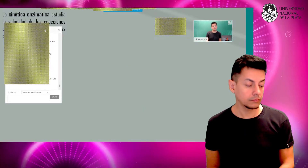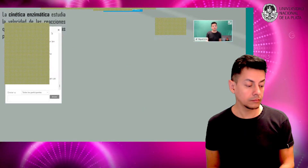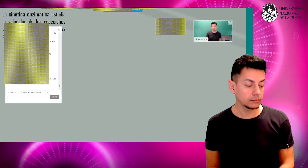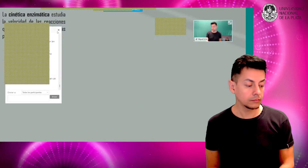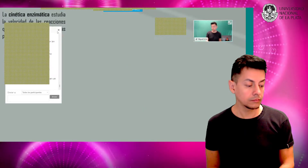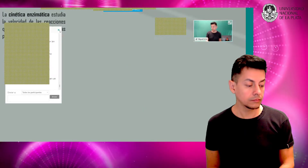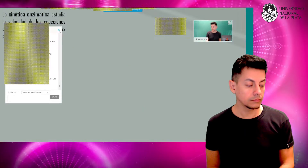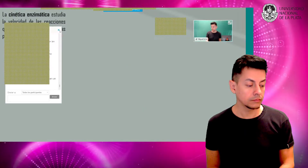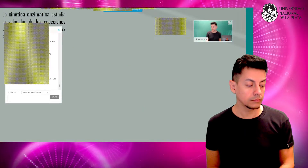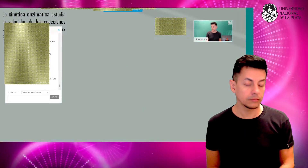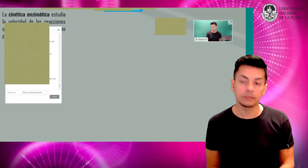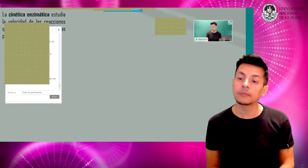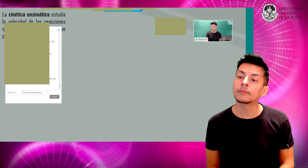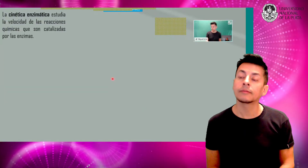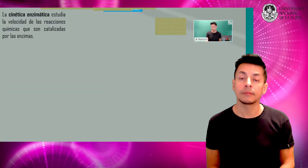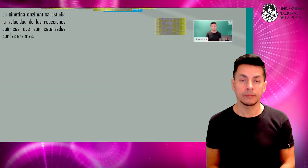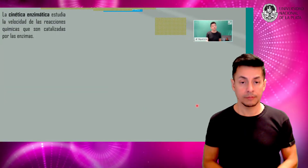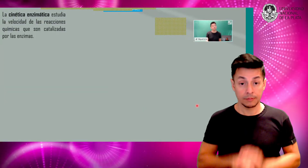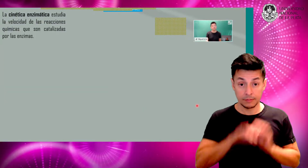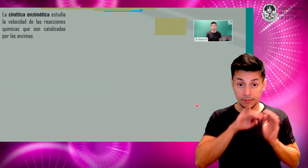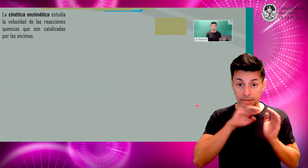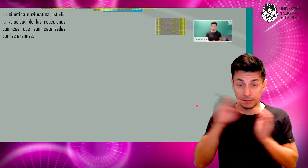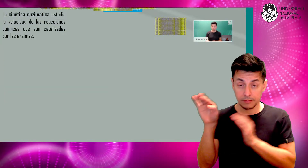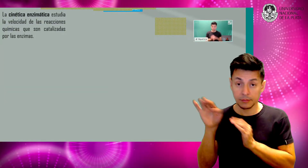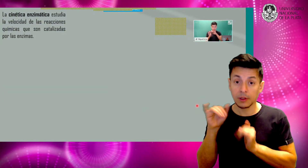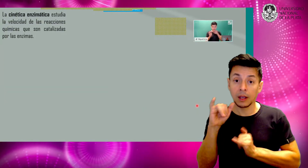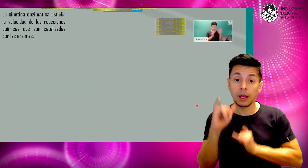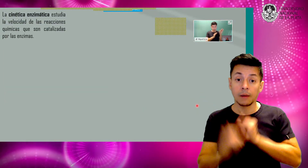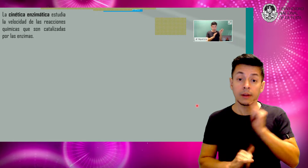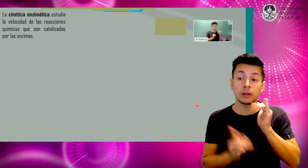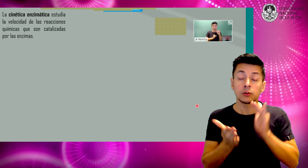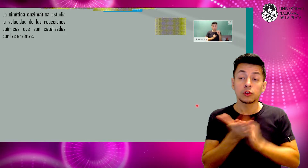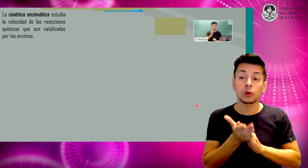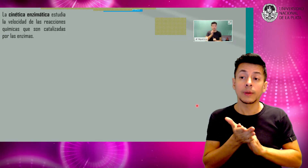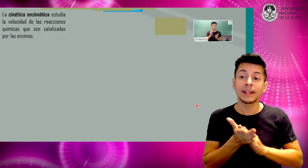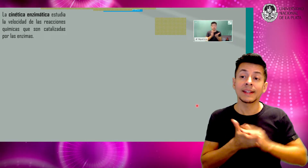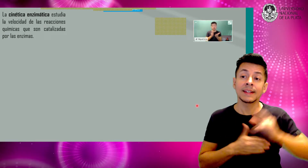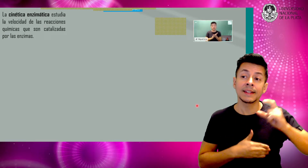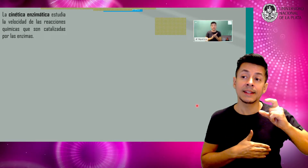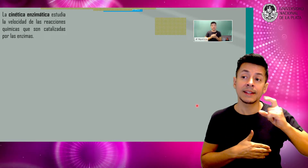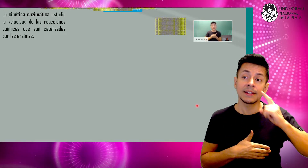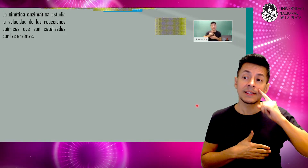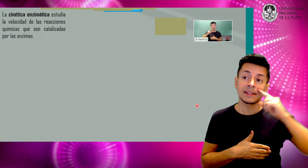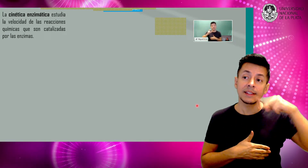Ahora vamos a hablar sobre la cinética enzimática.